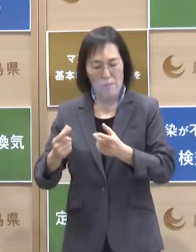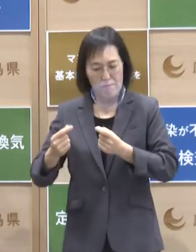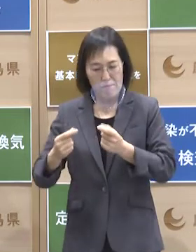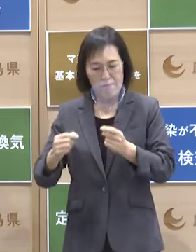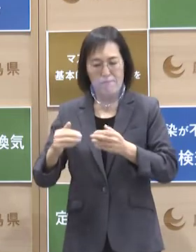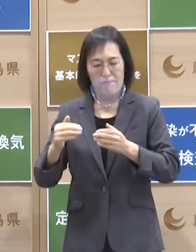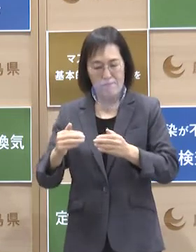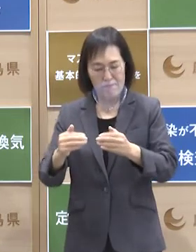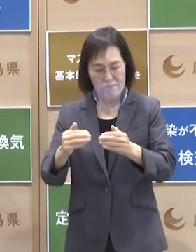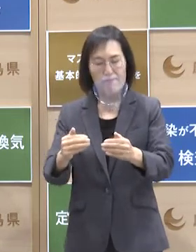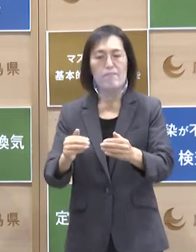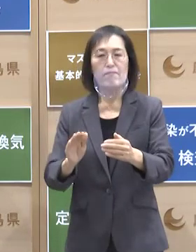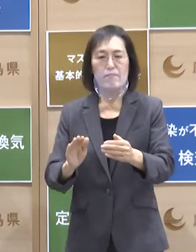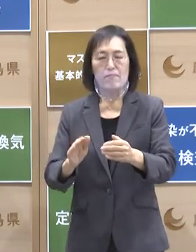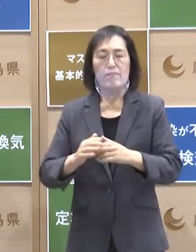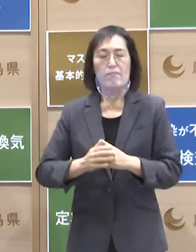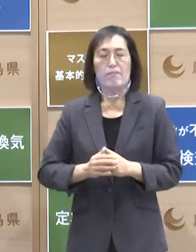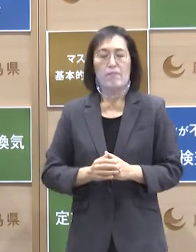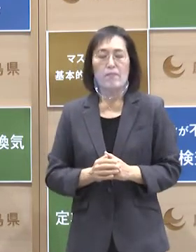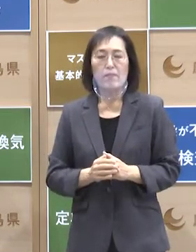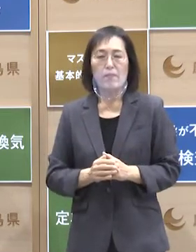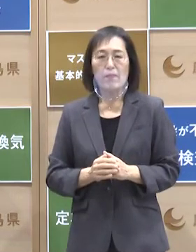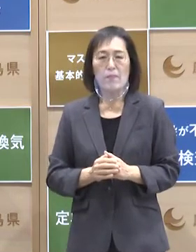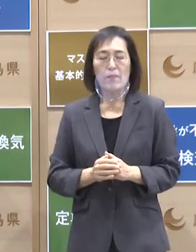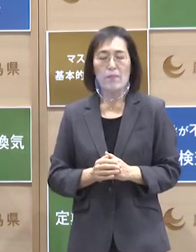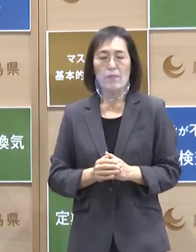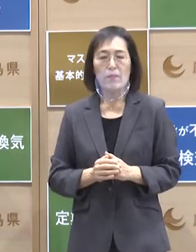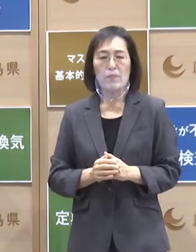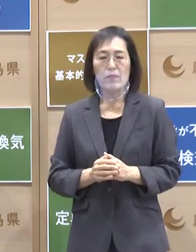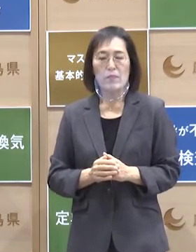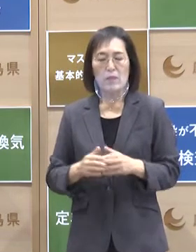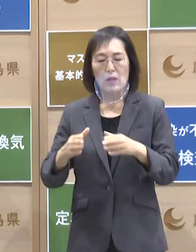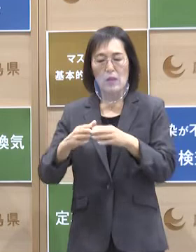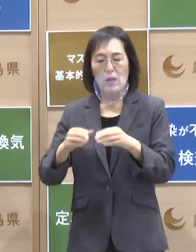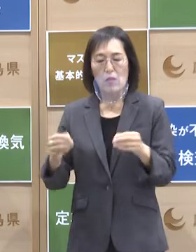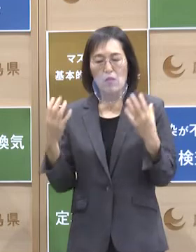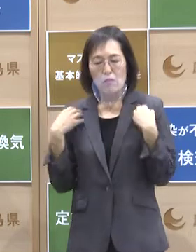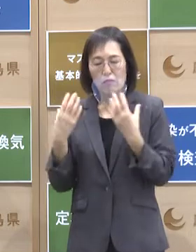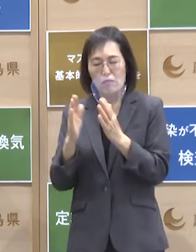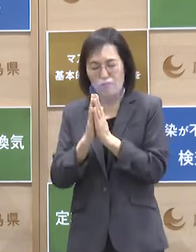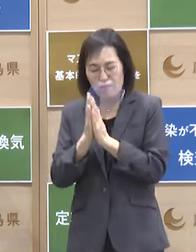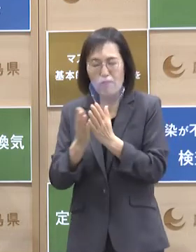めていくことがありまして、今後国葬も終わったので、